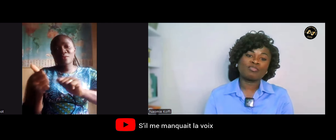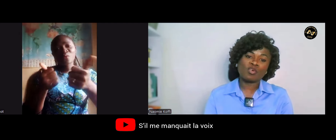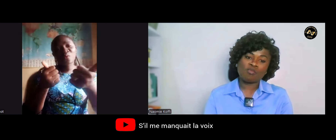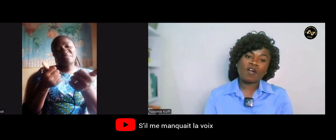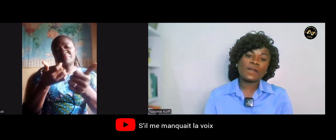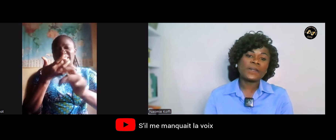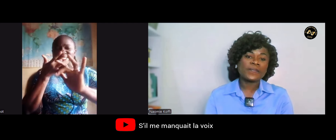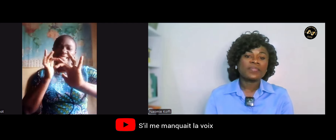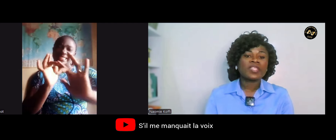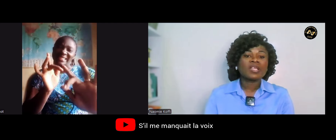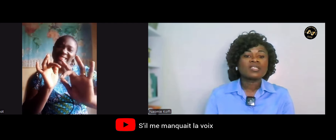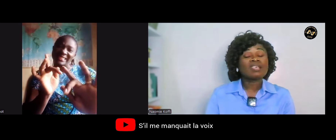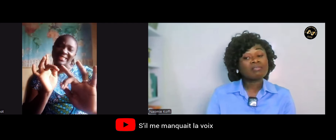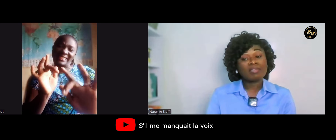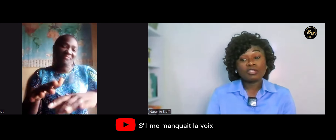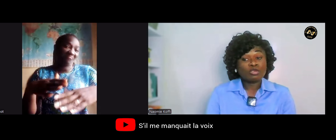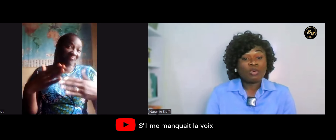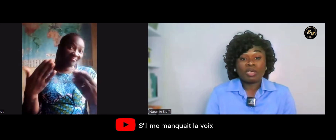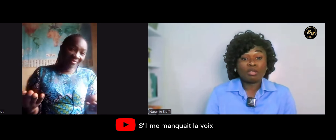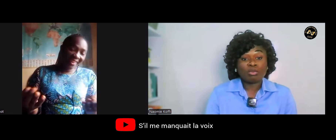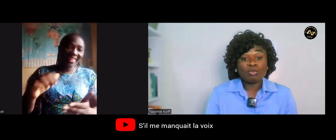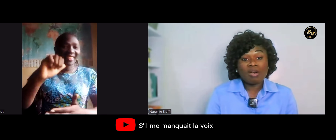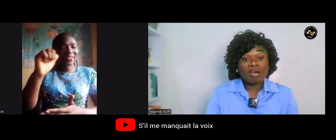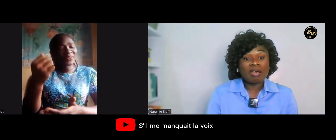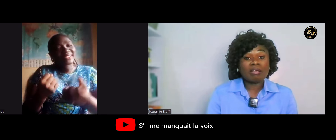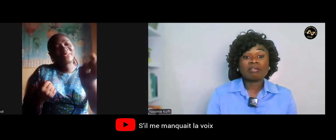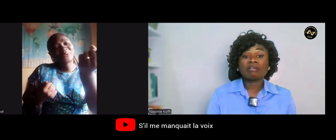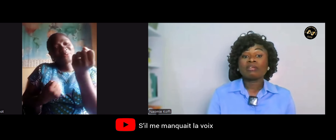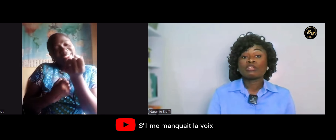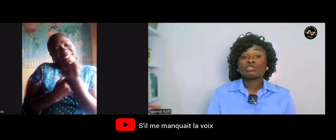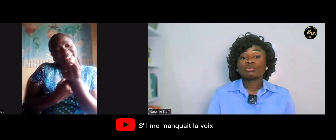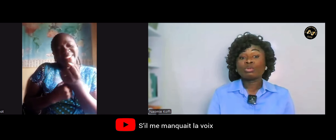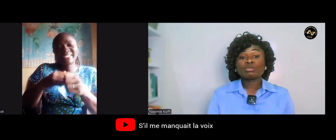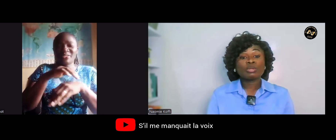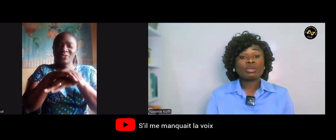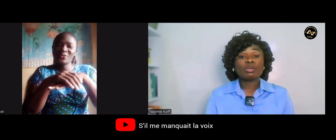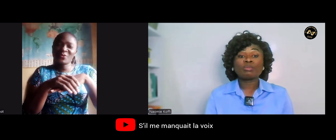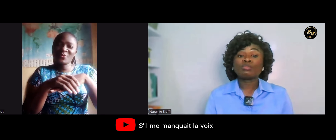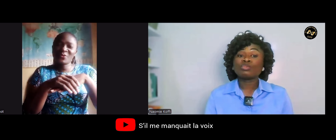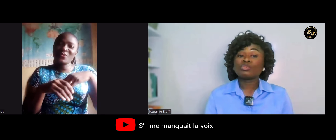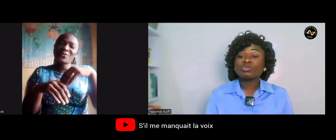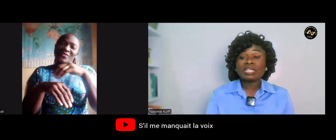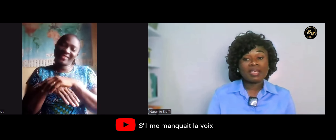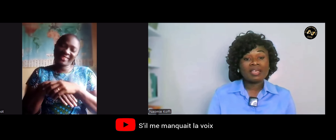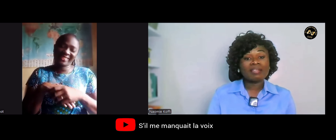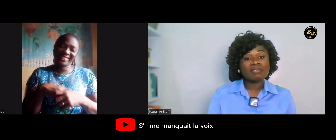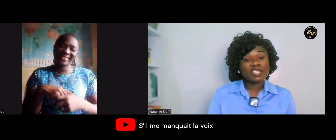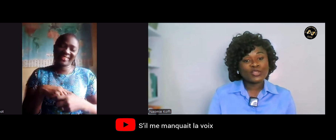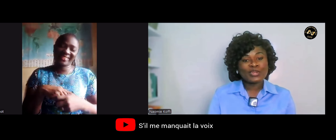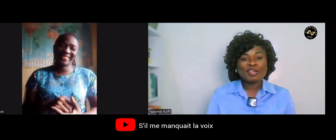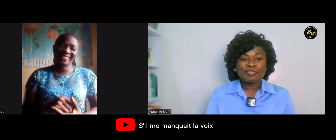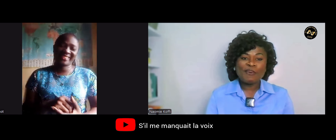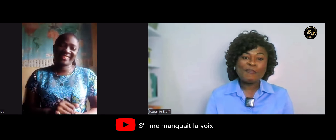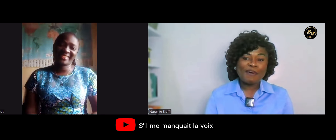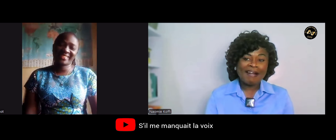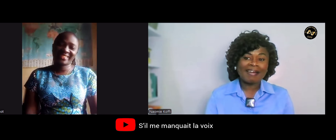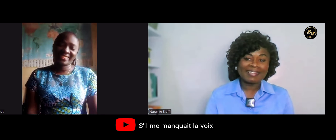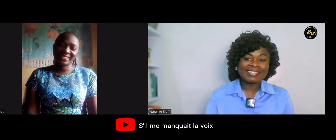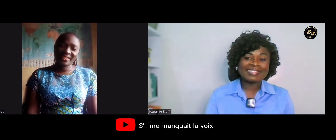tristes pour moi. Certains se moquaient de moi. D'autres, me soutenaient, étaient désolés